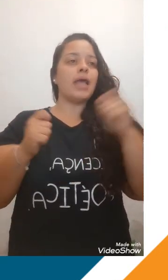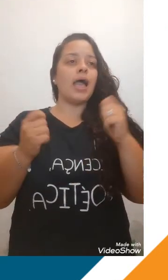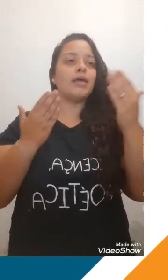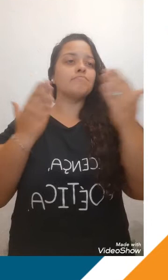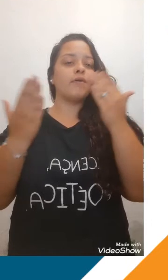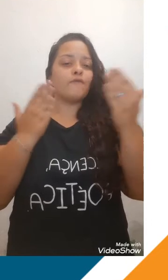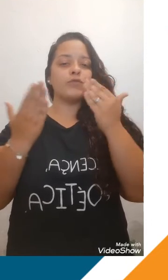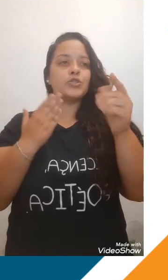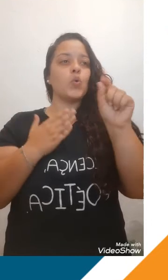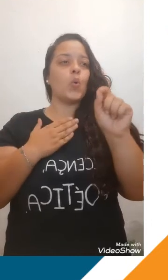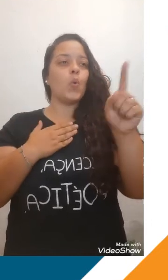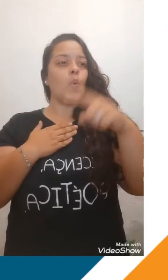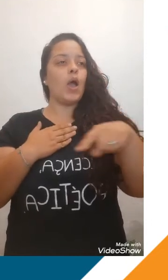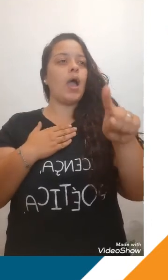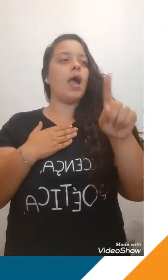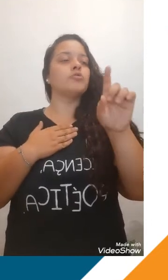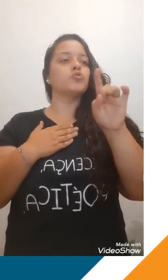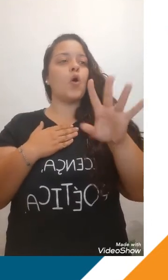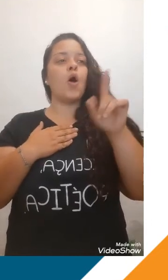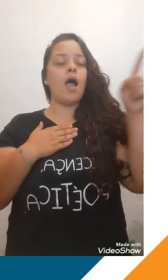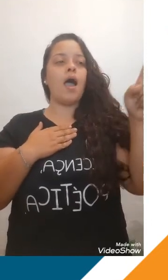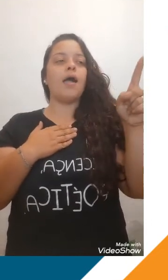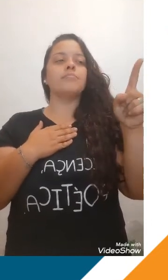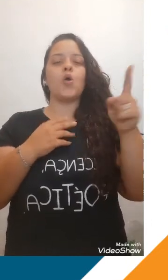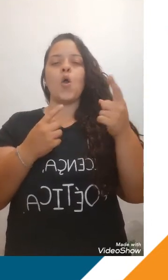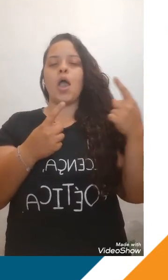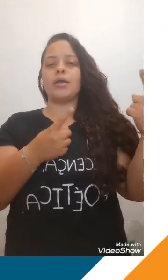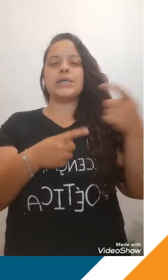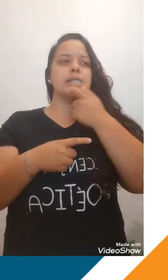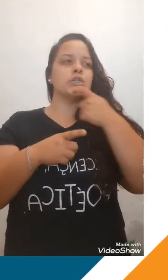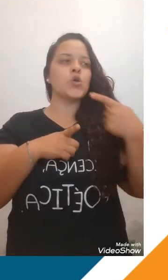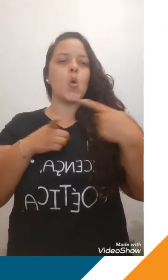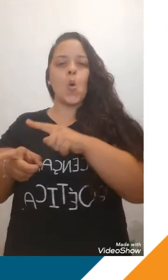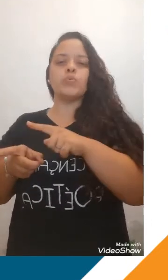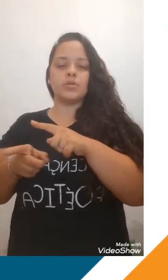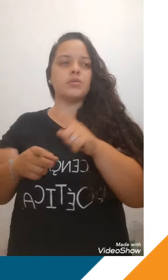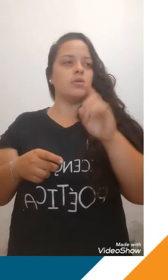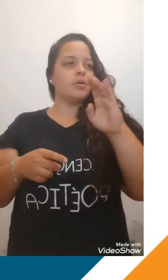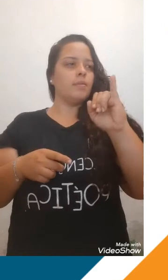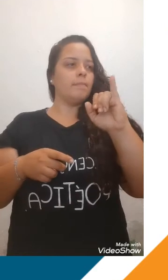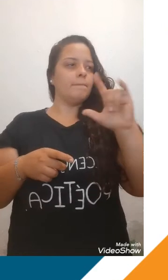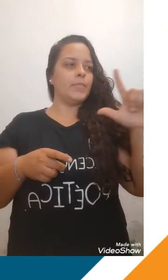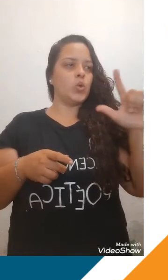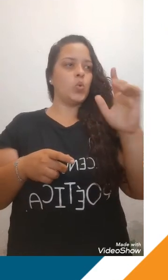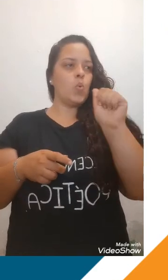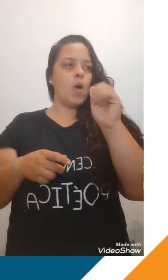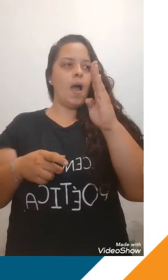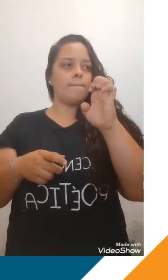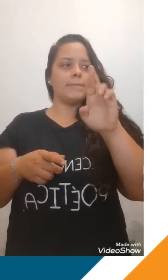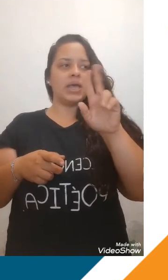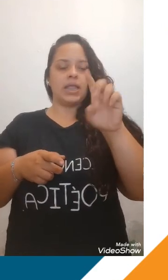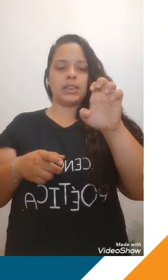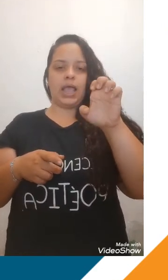Ora, essa diminuição, né, dos cativos a partir de 1850 em relação ao ano anterior, na verdade,